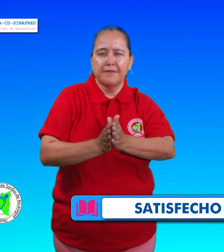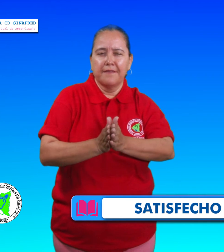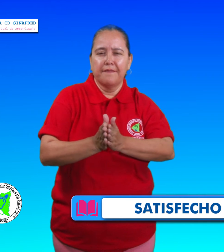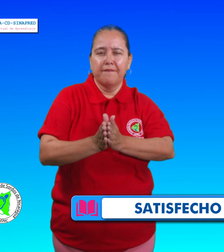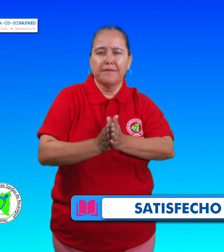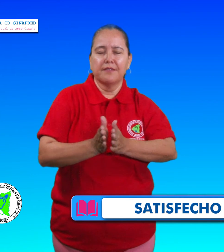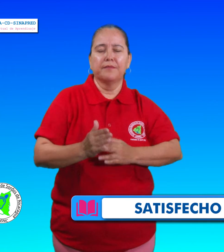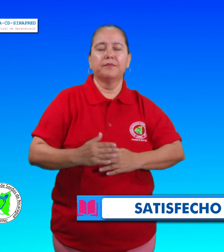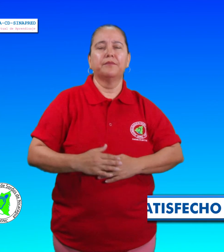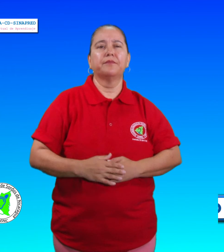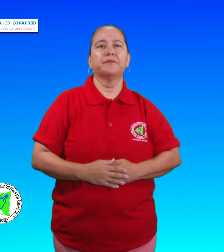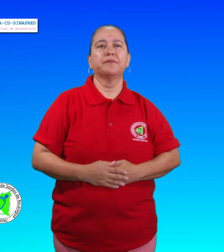Satisfecho.